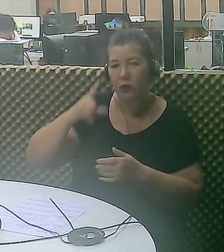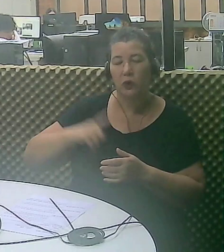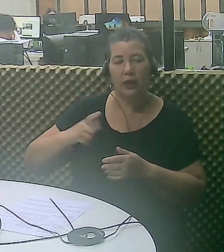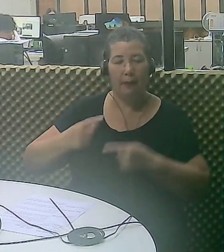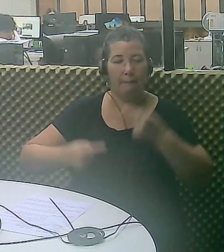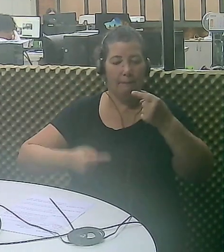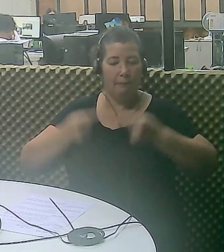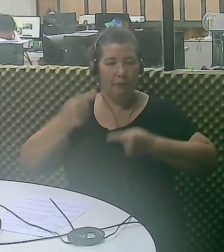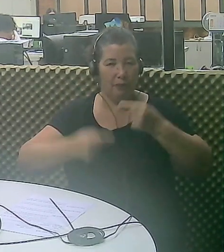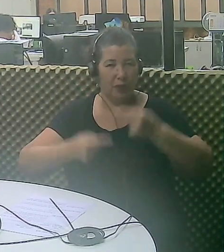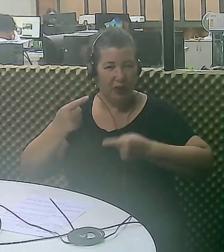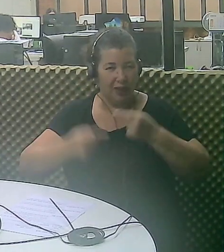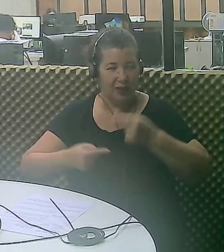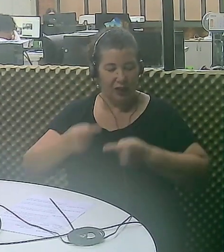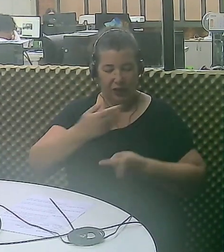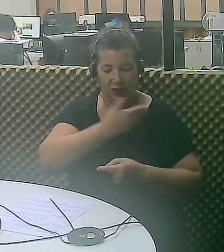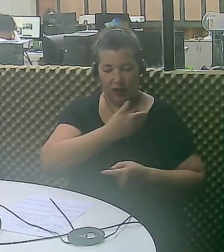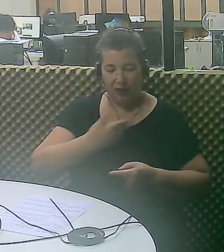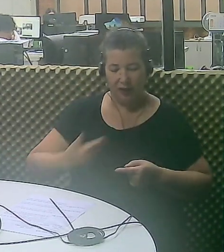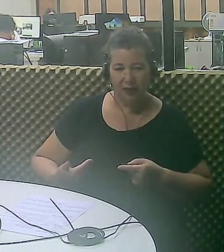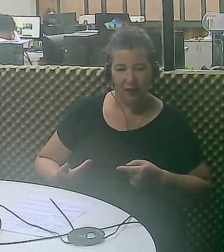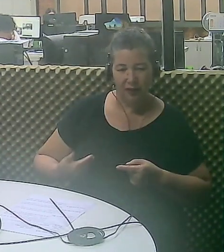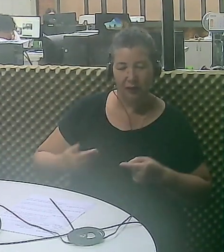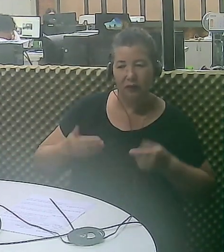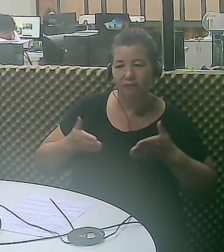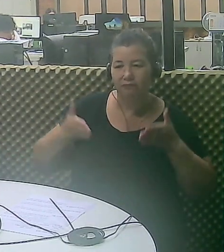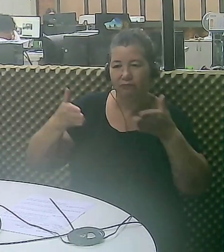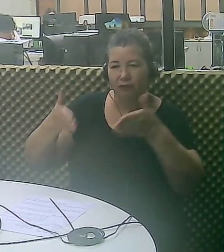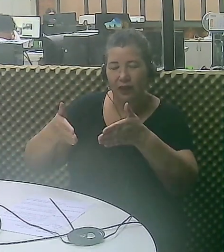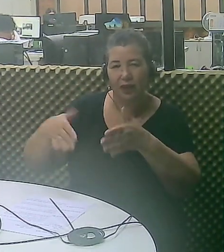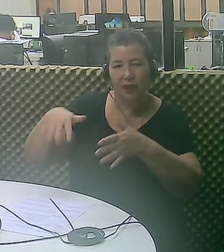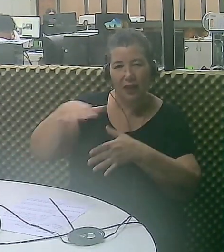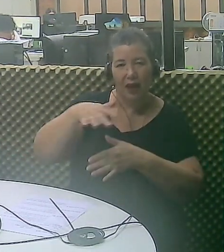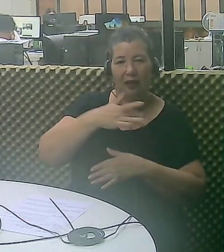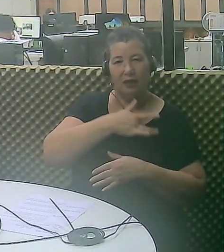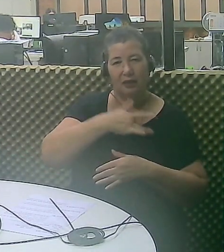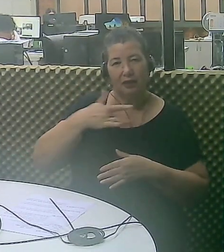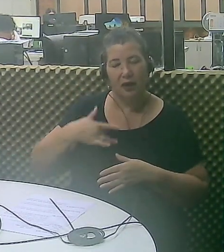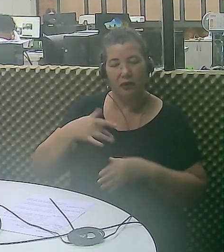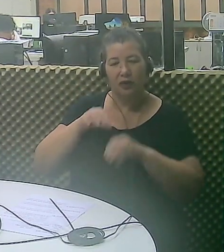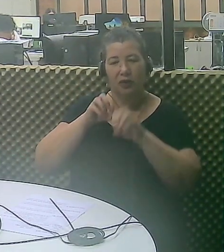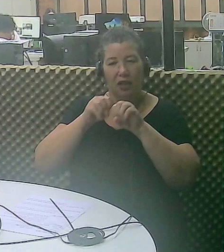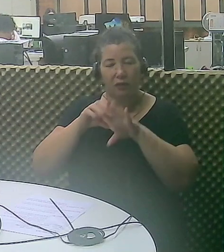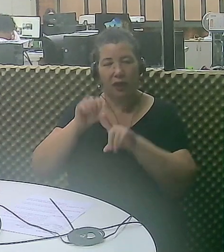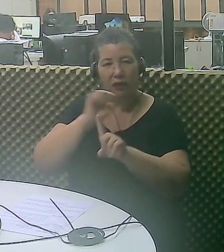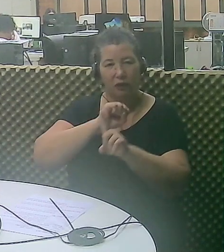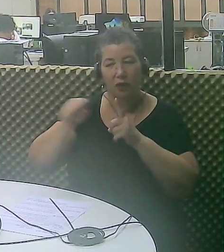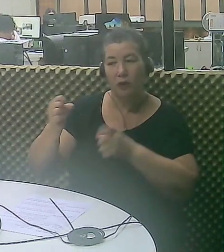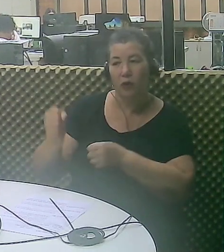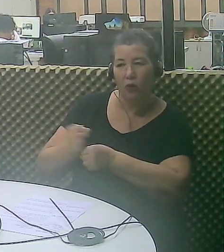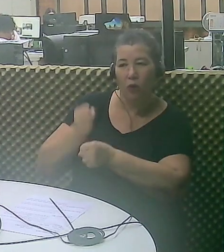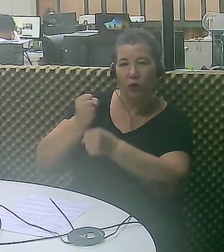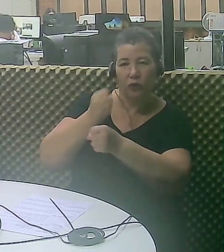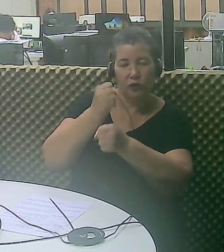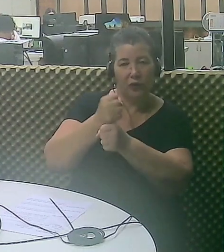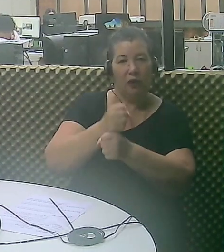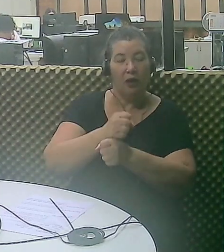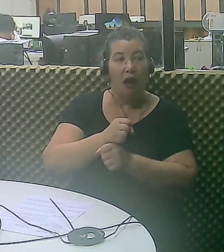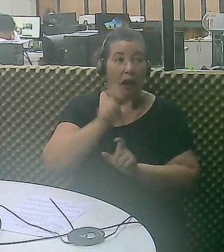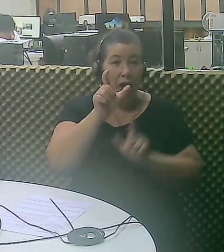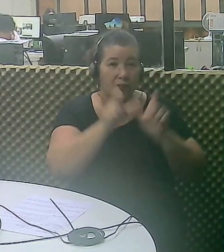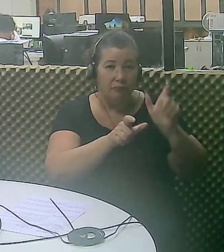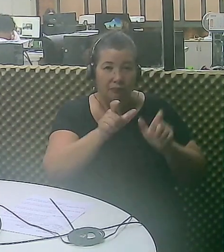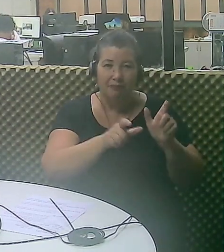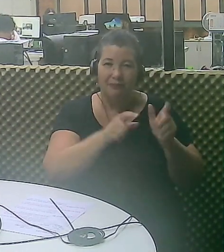focadas nos setores essenciais, como saúde, educação, social e infraestrutura, que resgatam a confiança